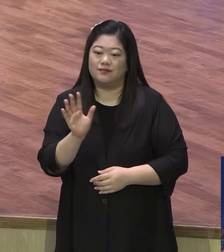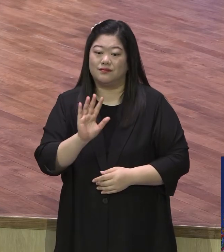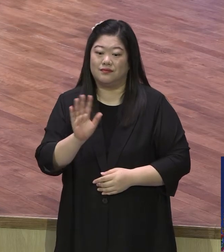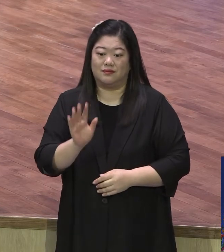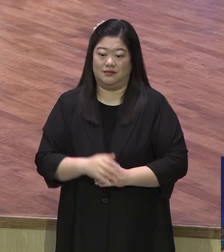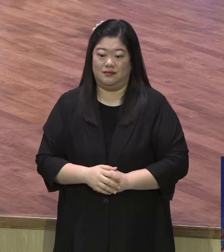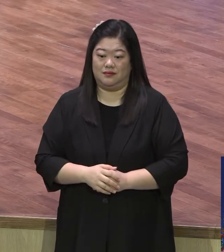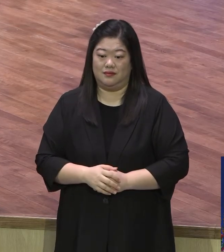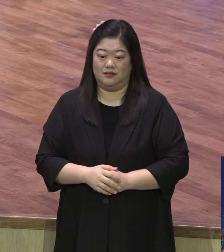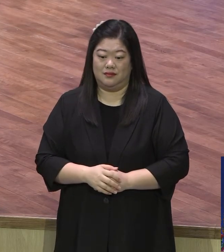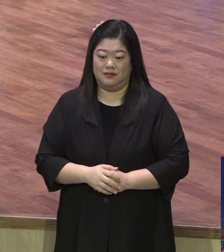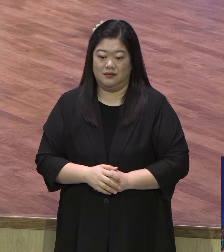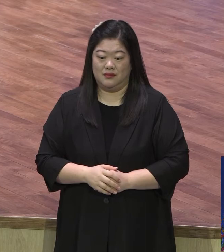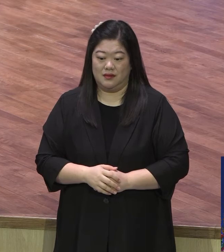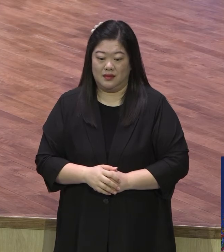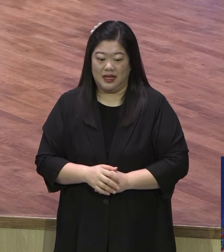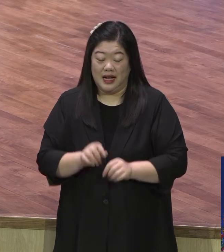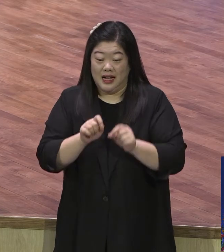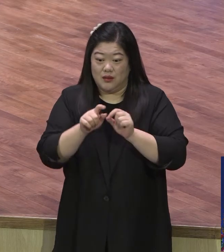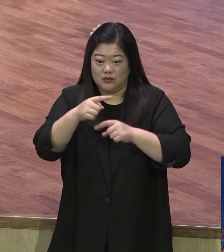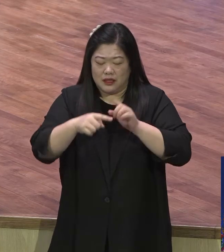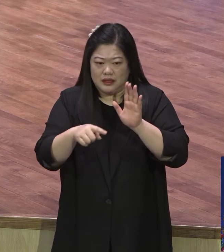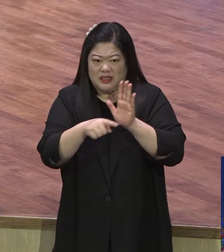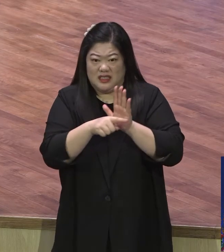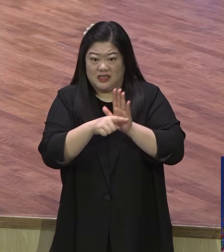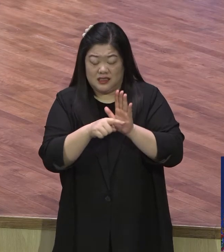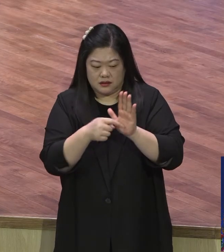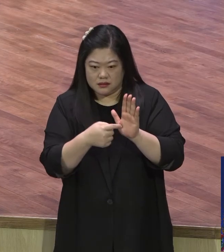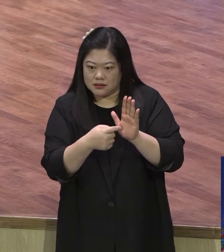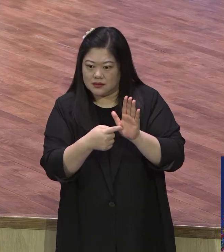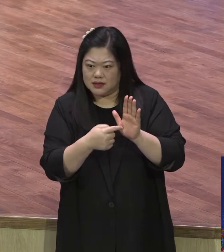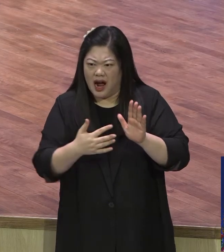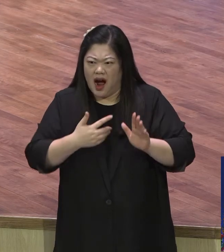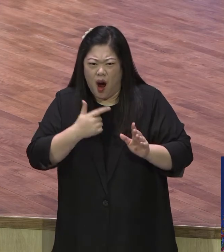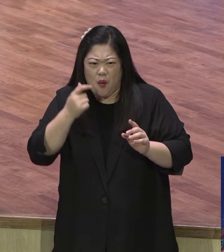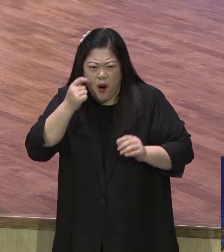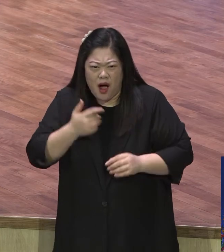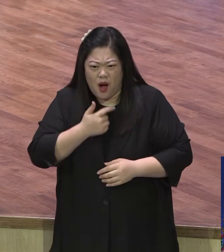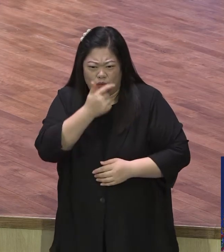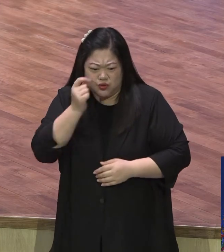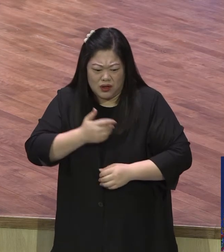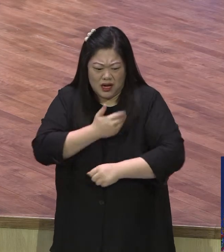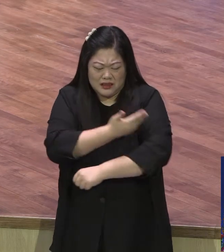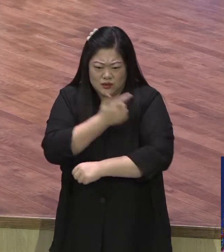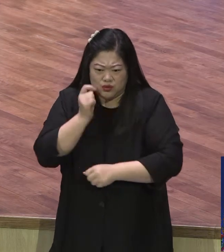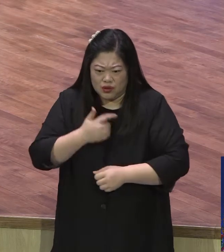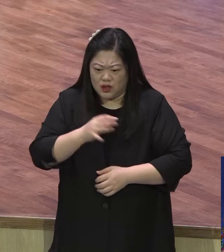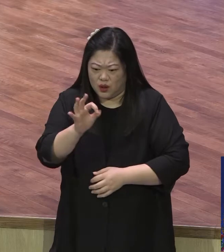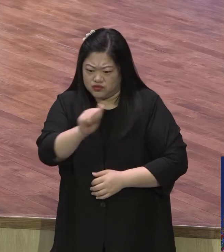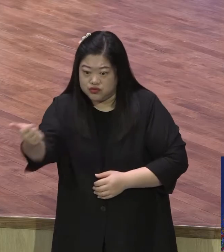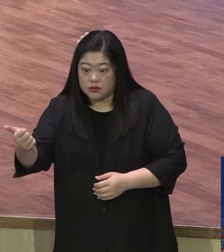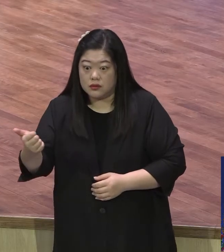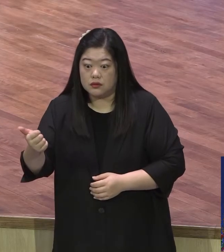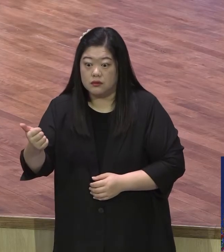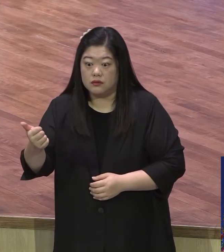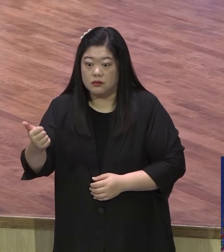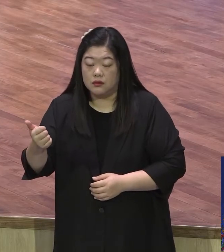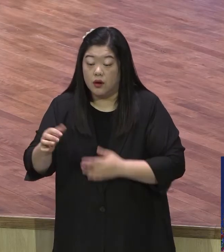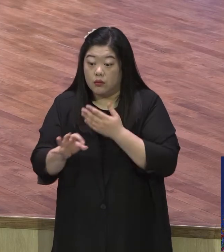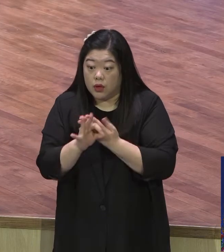생각들을 가진 분들이 대부분이에요. 그런데 이 성교라는 말을 하면 멀리 보이고